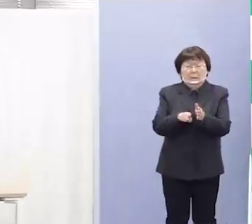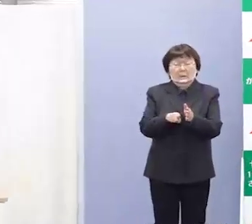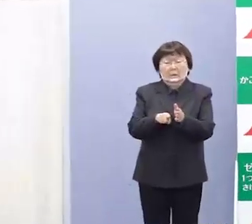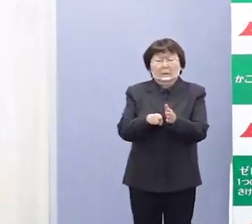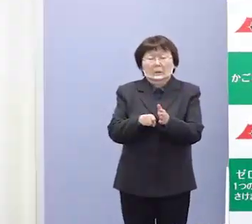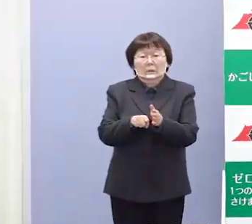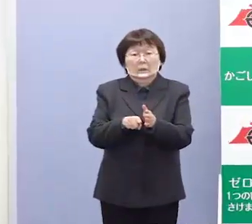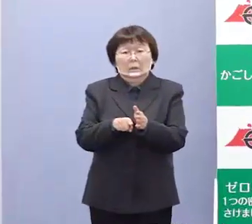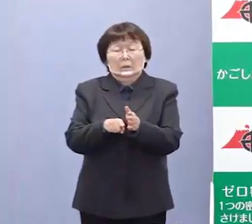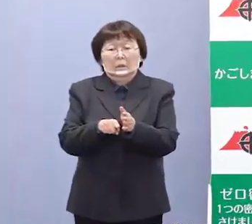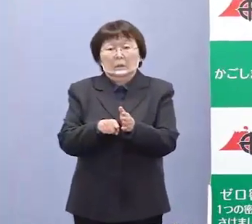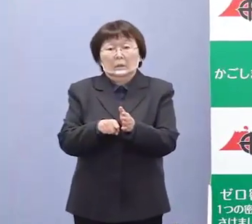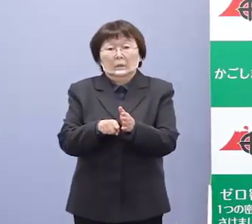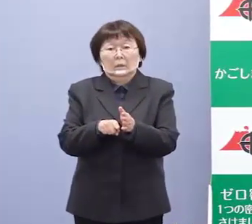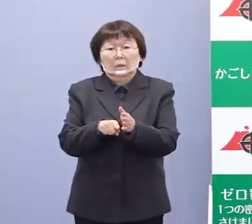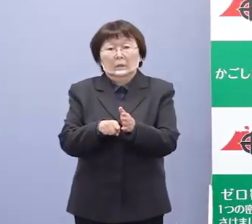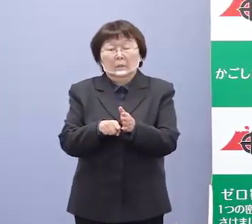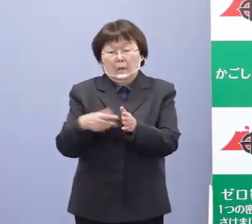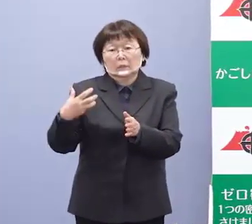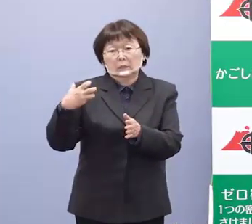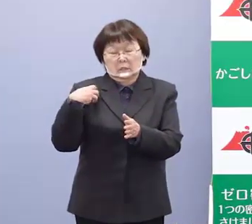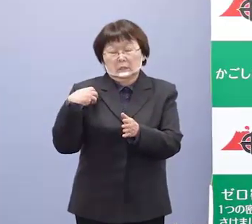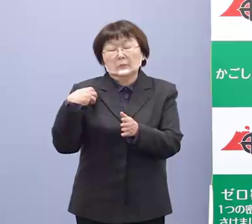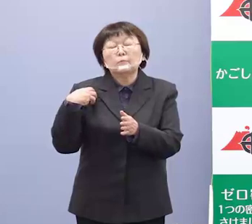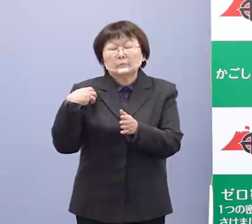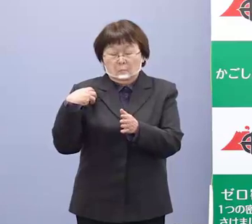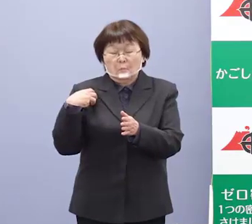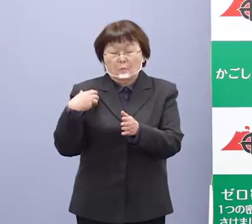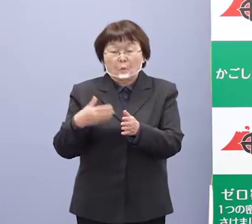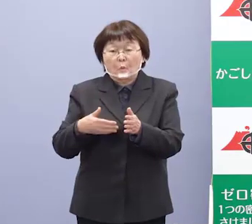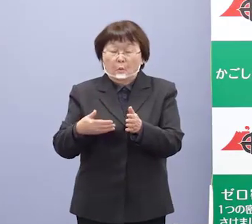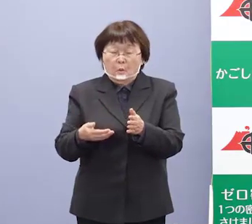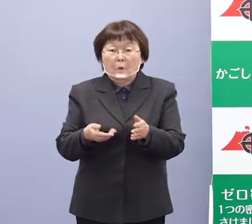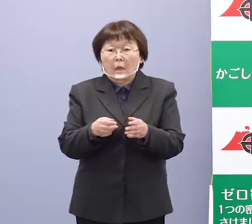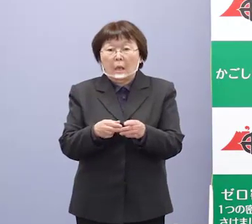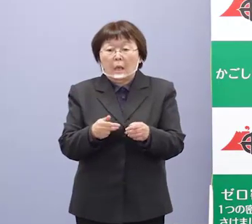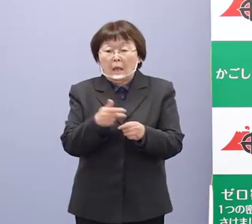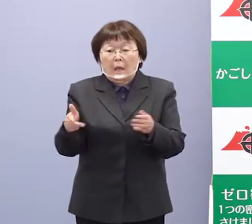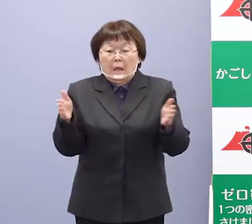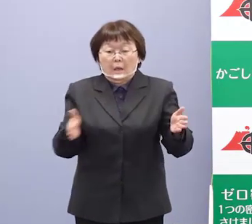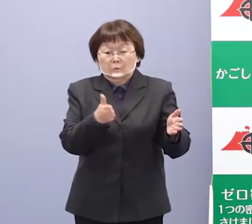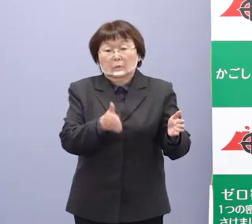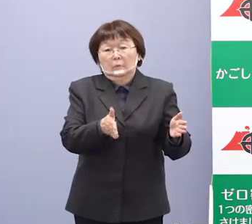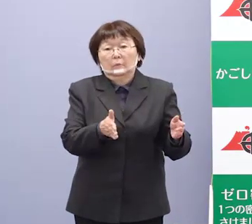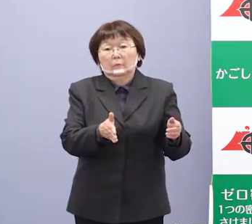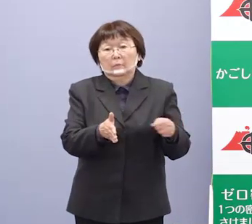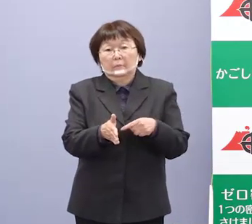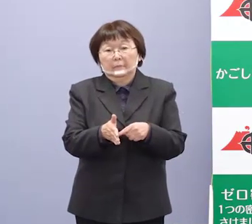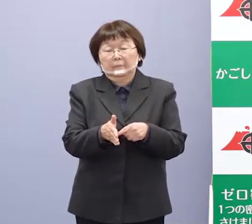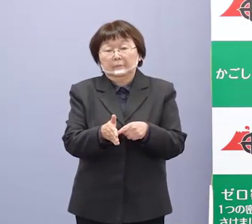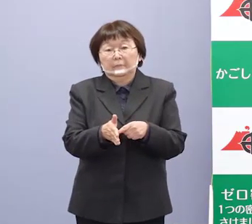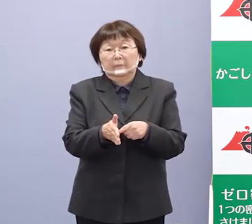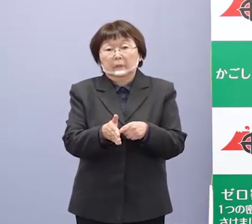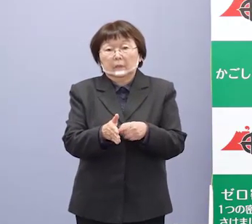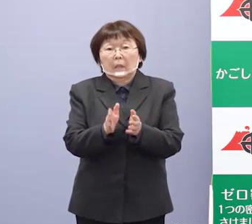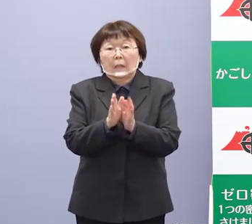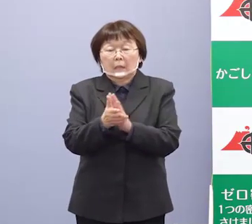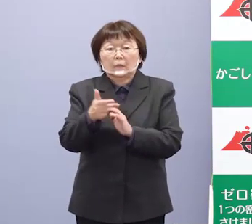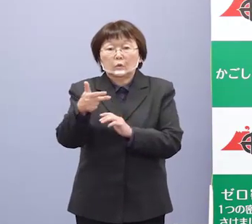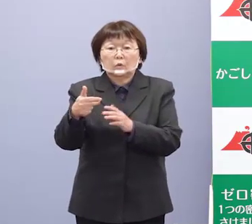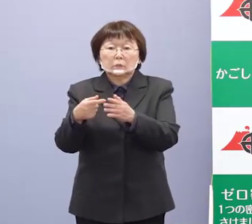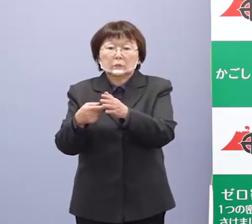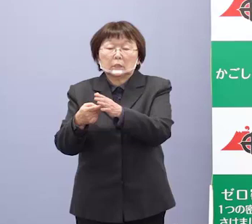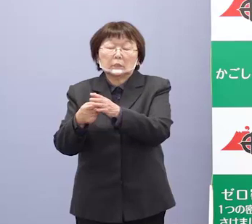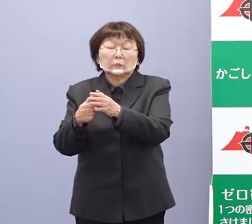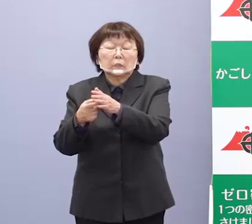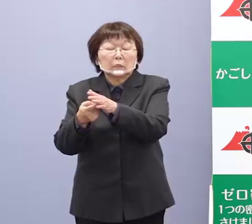して、任期も後半に入ったところでございます。その中でまた私も県の市長会でもさ